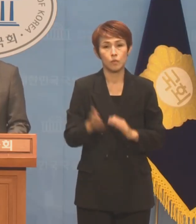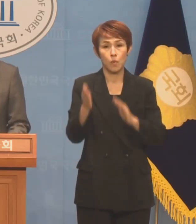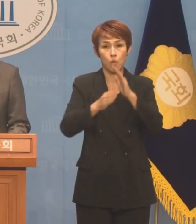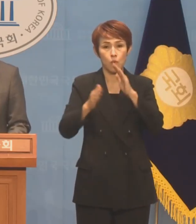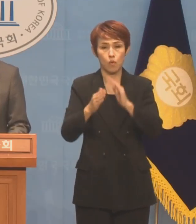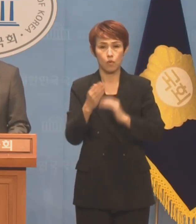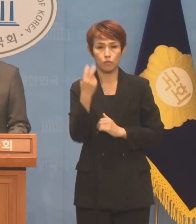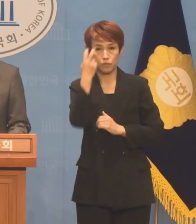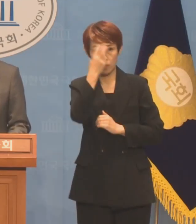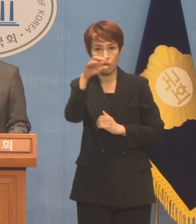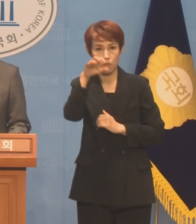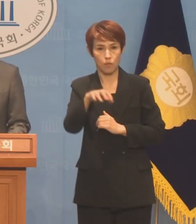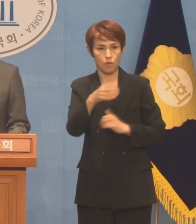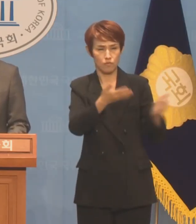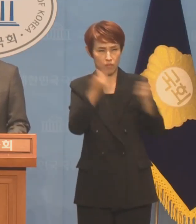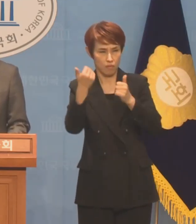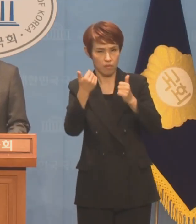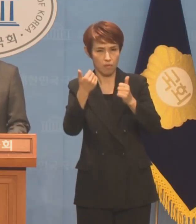요구를 무시하고